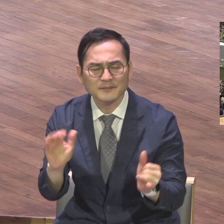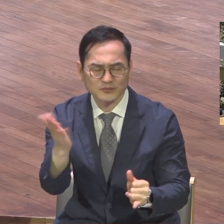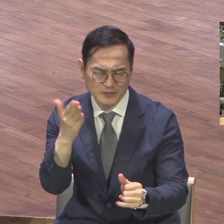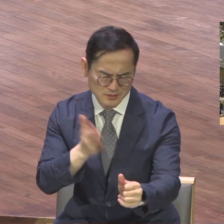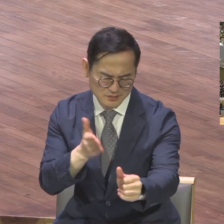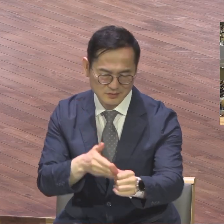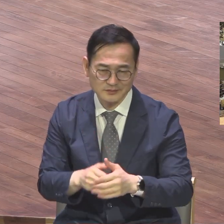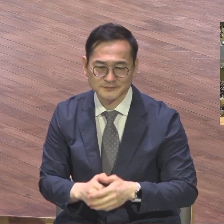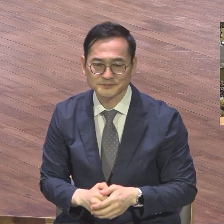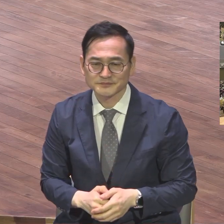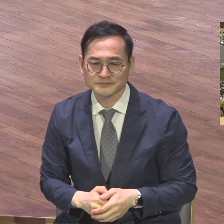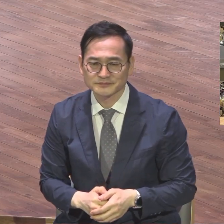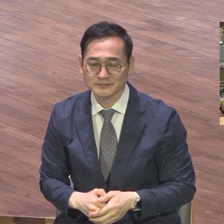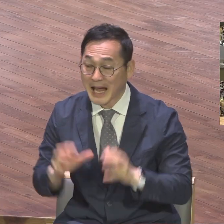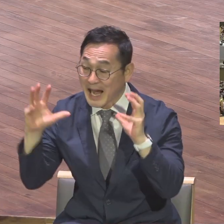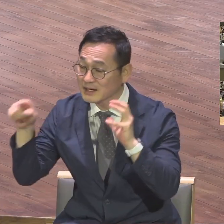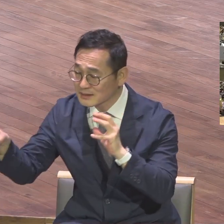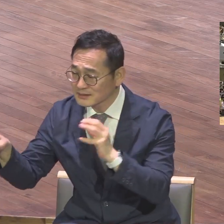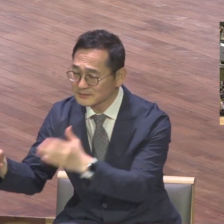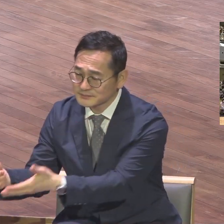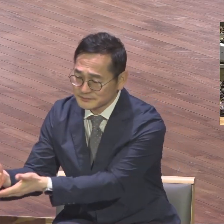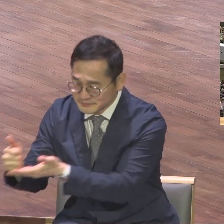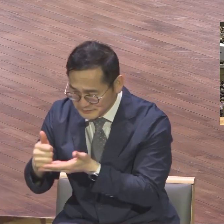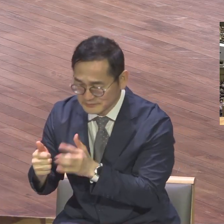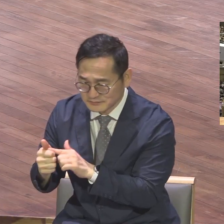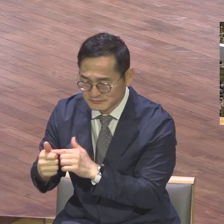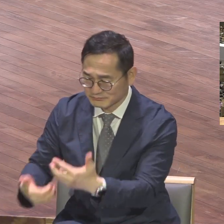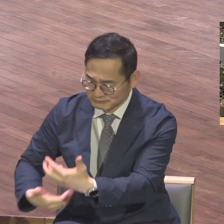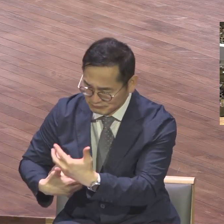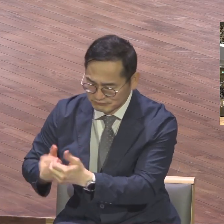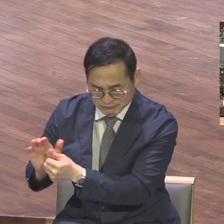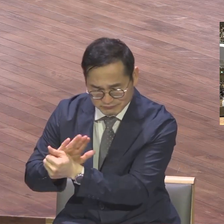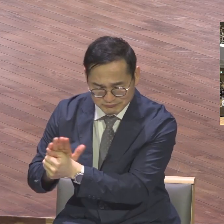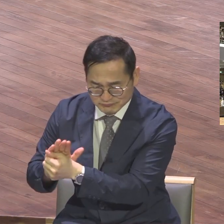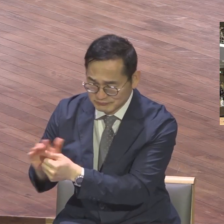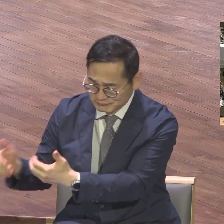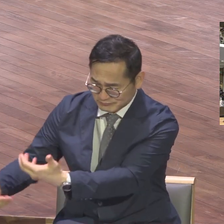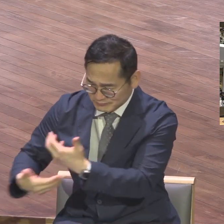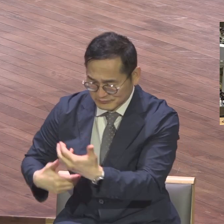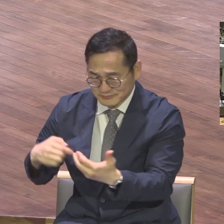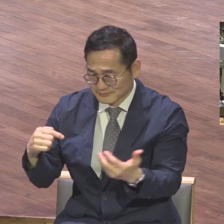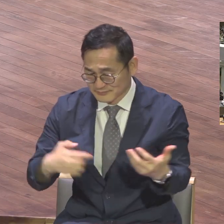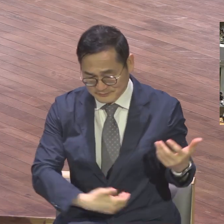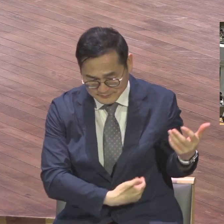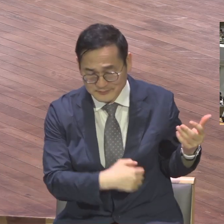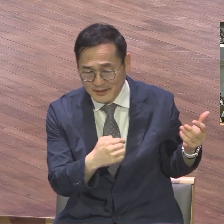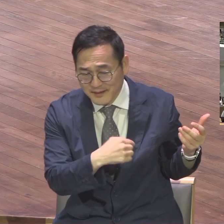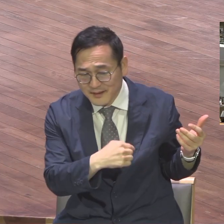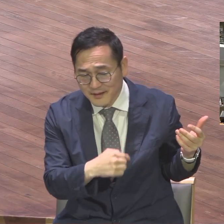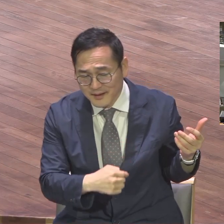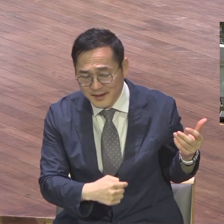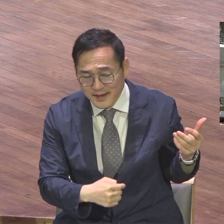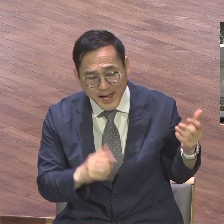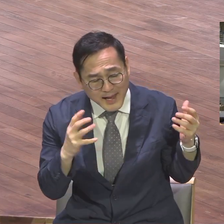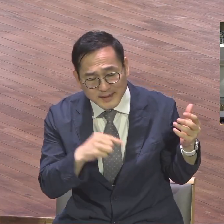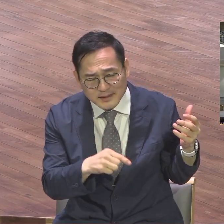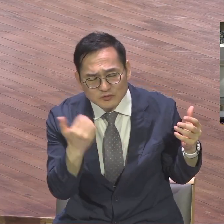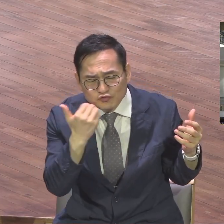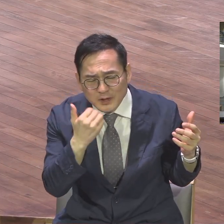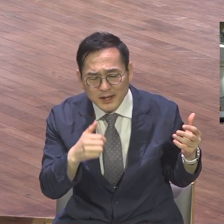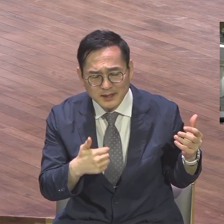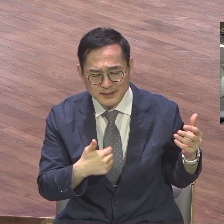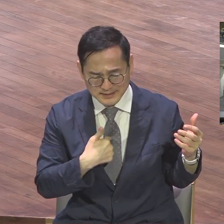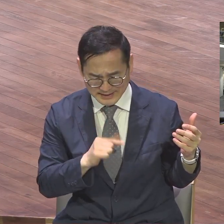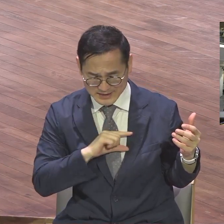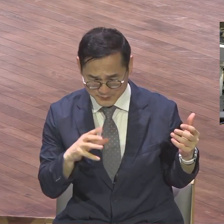하시고 어린아이 하나를 데려다가 그들 가운데 세우시고 안으시며 제자들에게 이르시되 누구든지 내